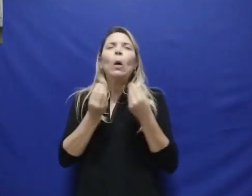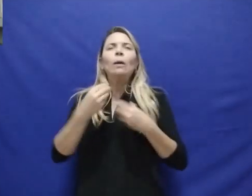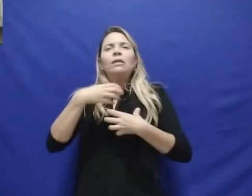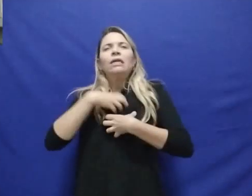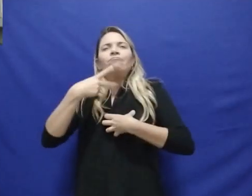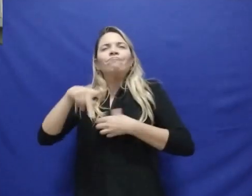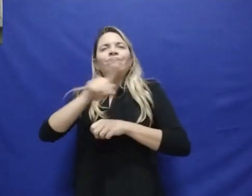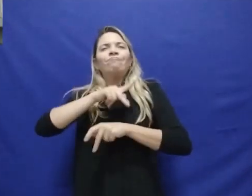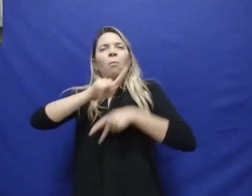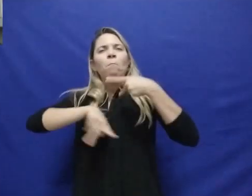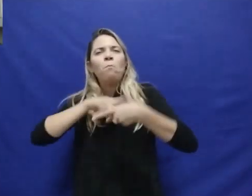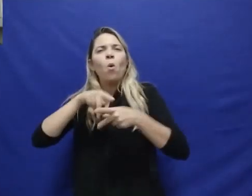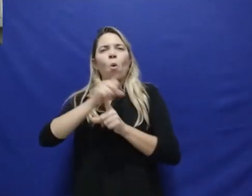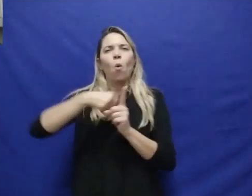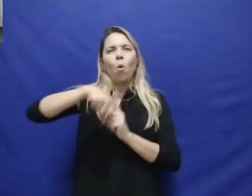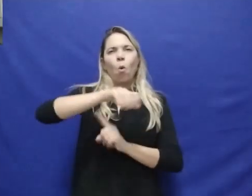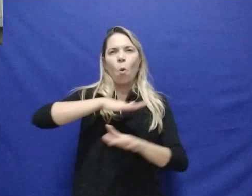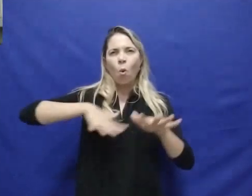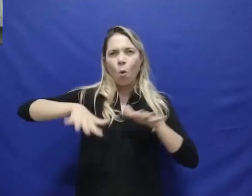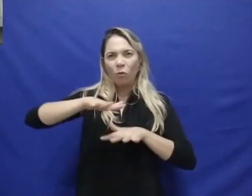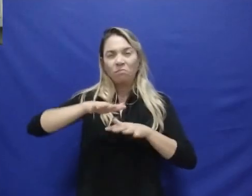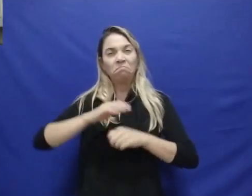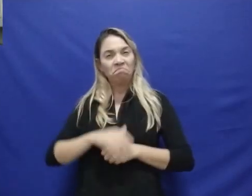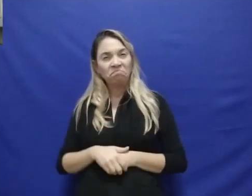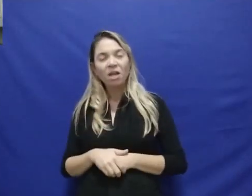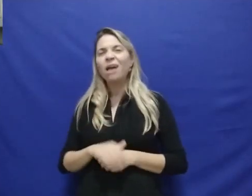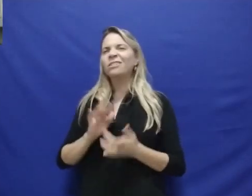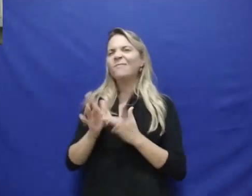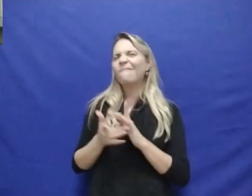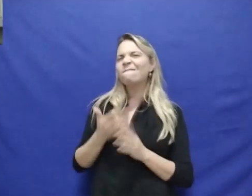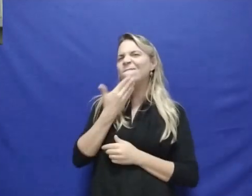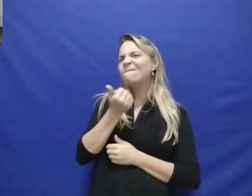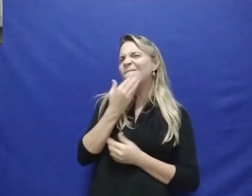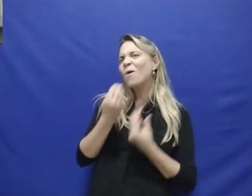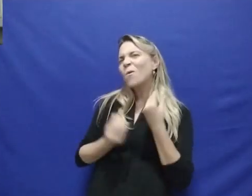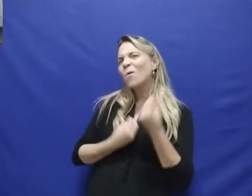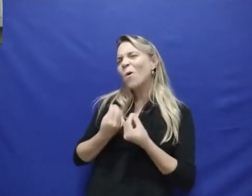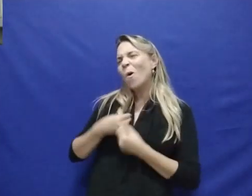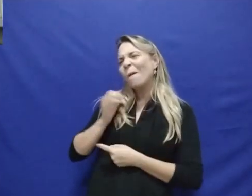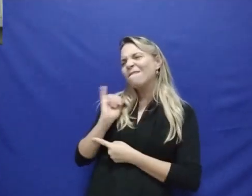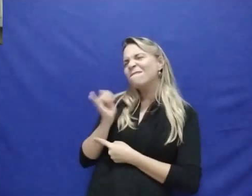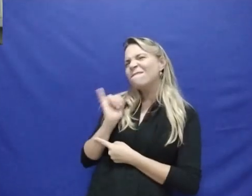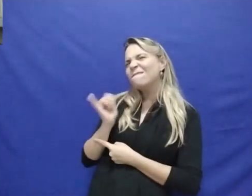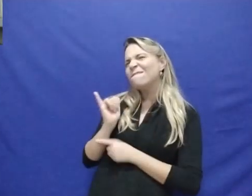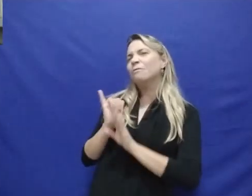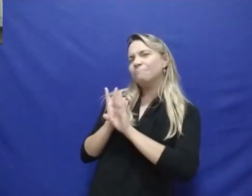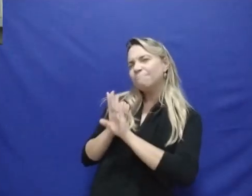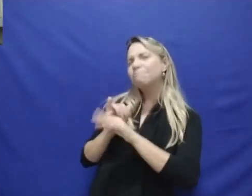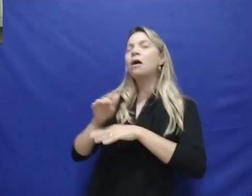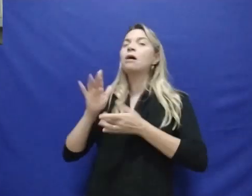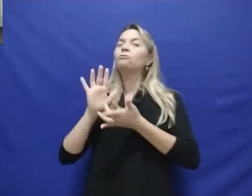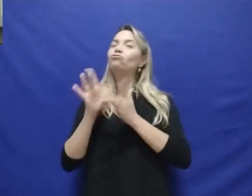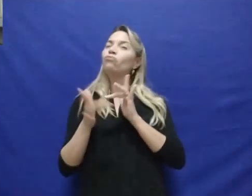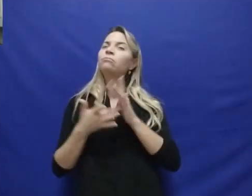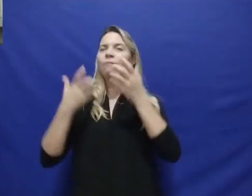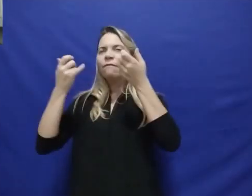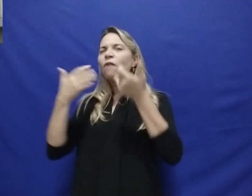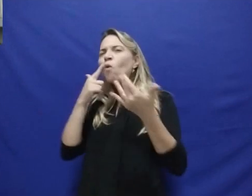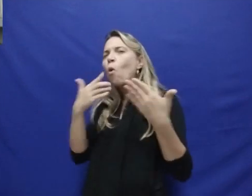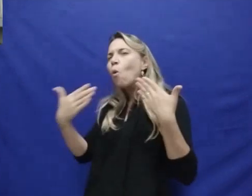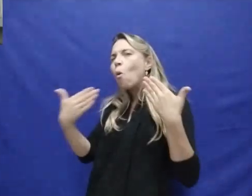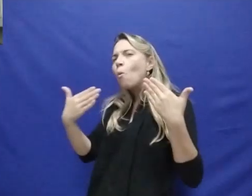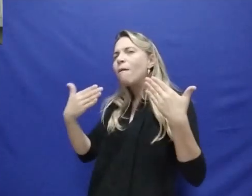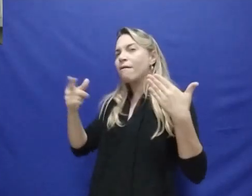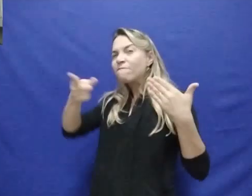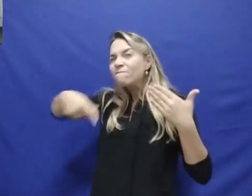desse ditado e pensando numa colheita espiritual para o futuro, Jesus diz: vocês